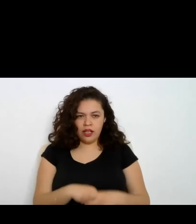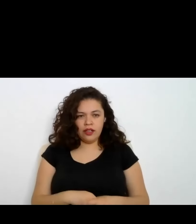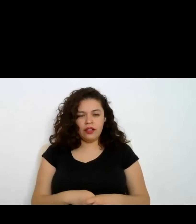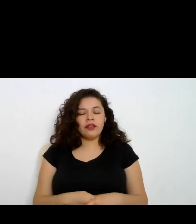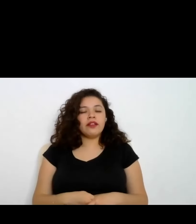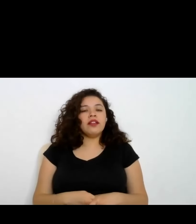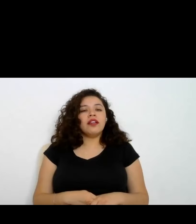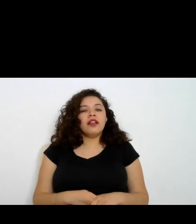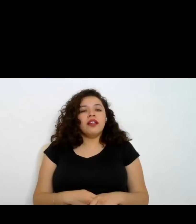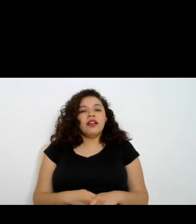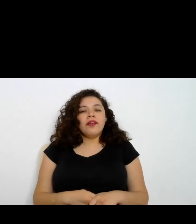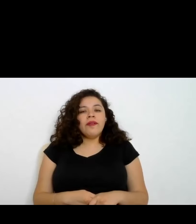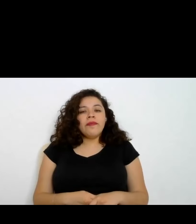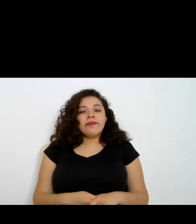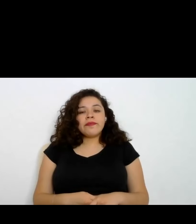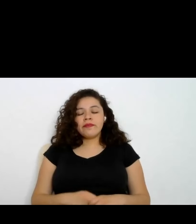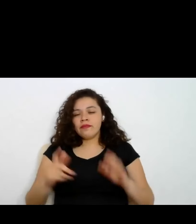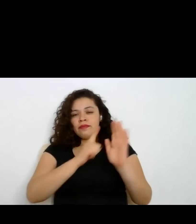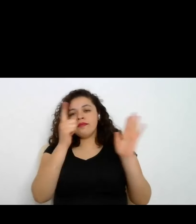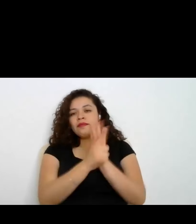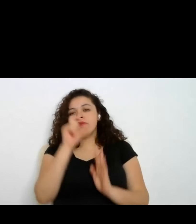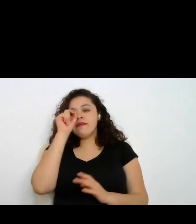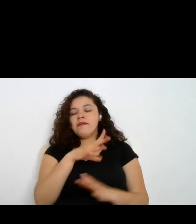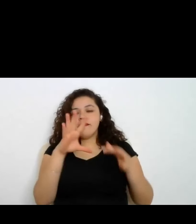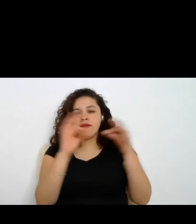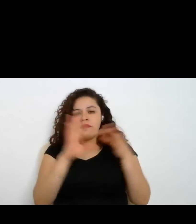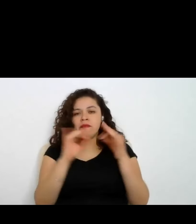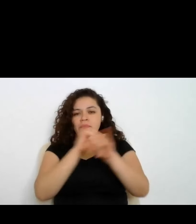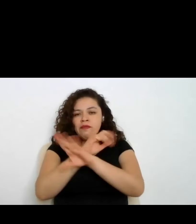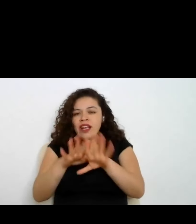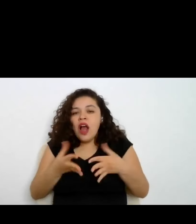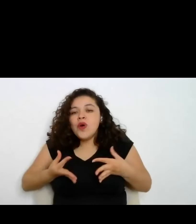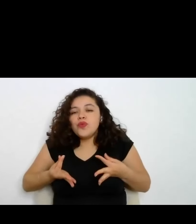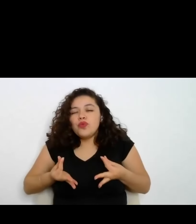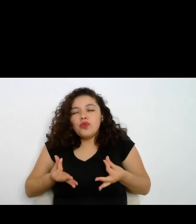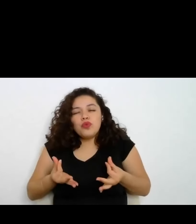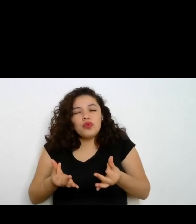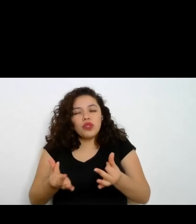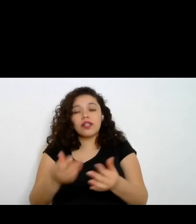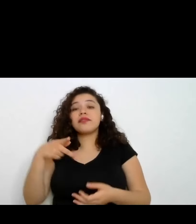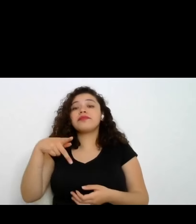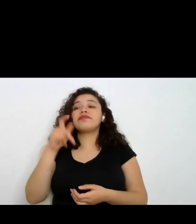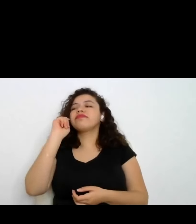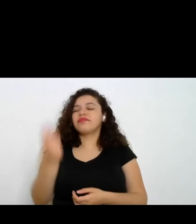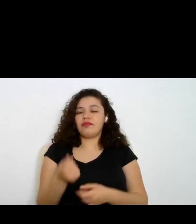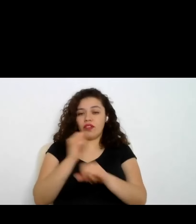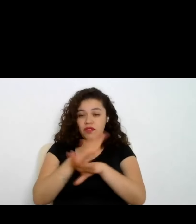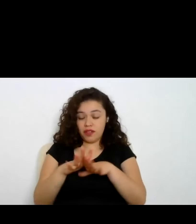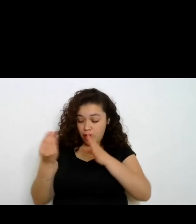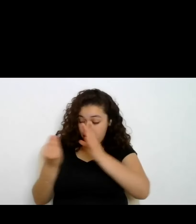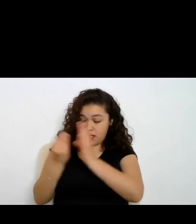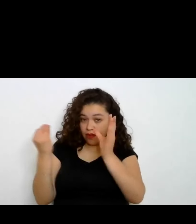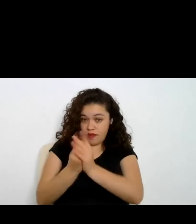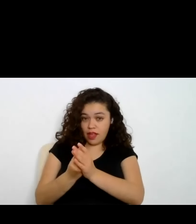Tenemos, la ley también nos habla de datos sensibles. Y datos sensibles son aquellos datos personales que afectan la